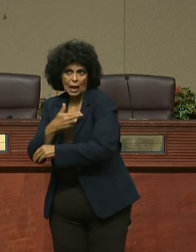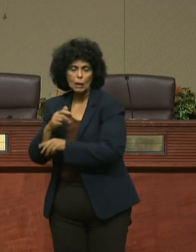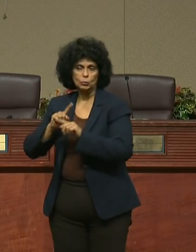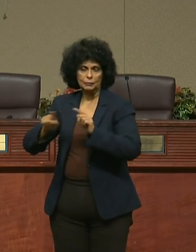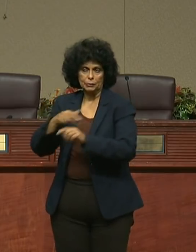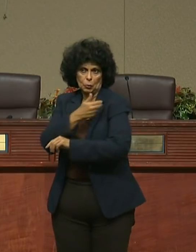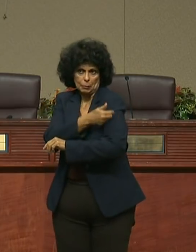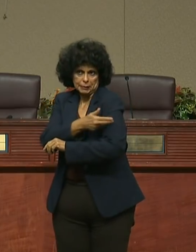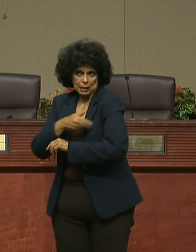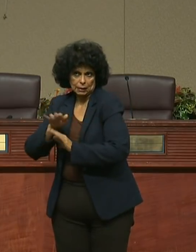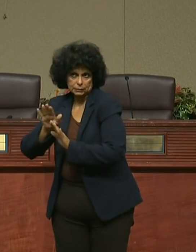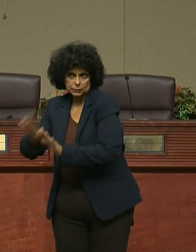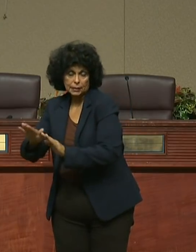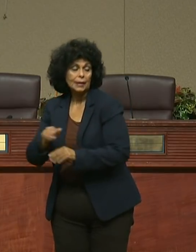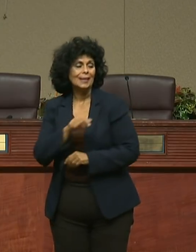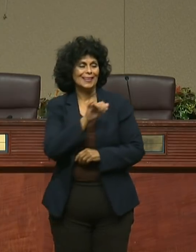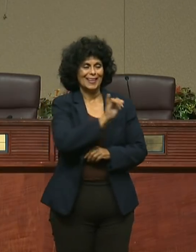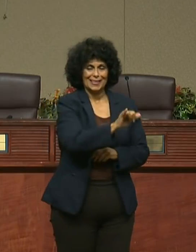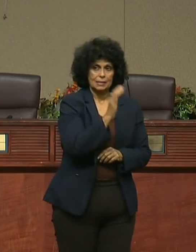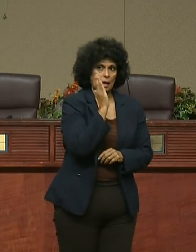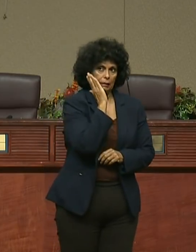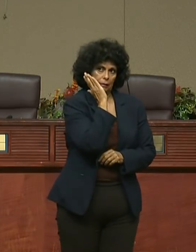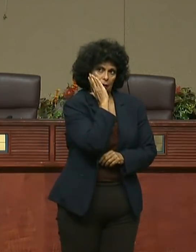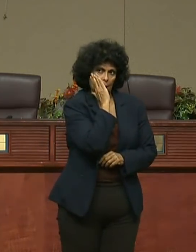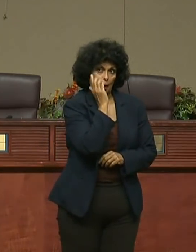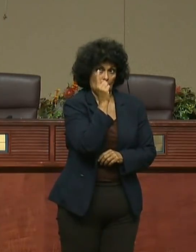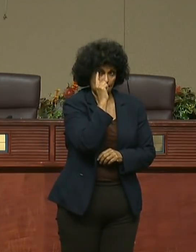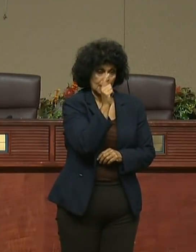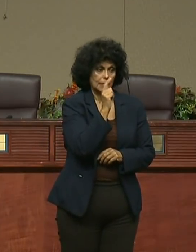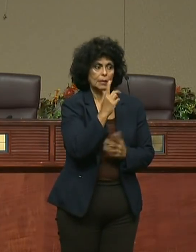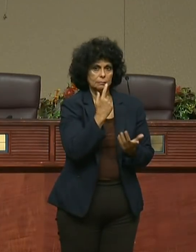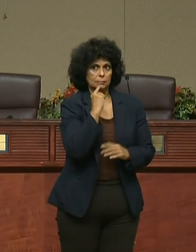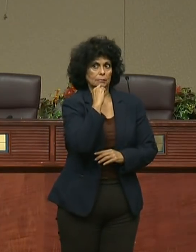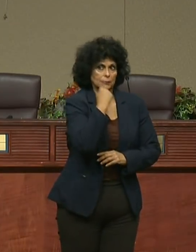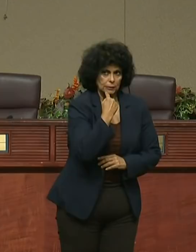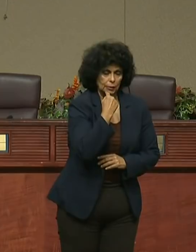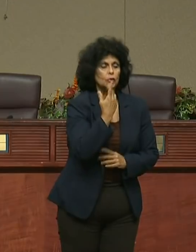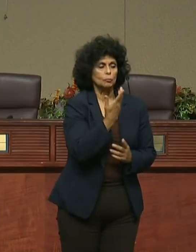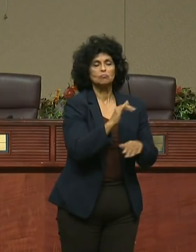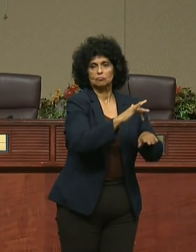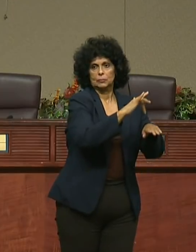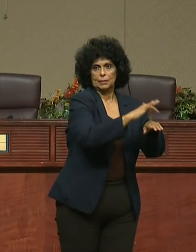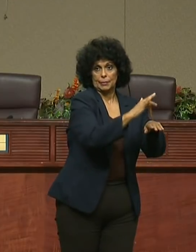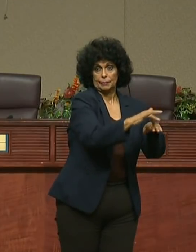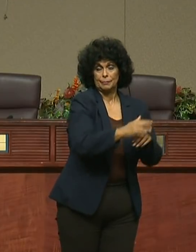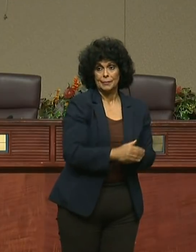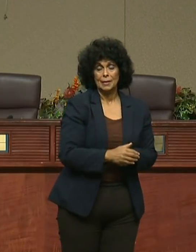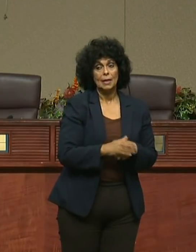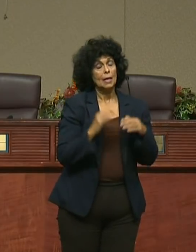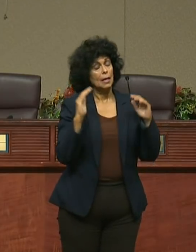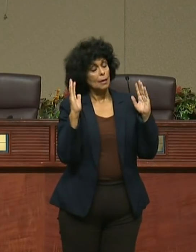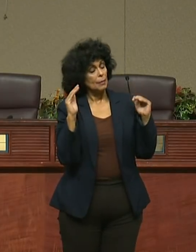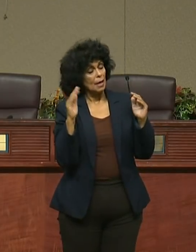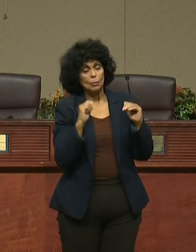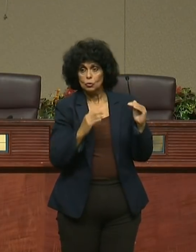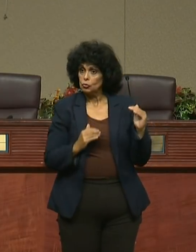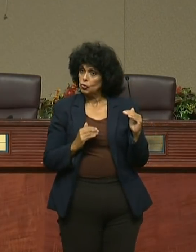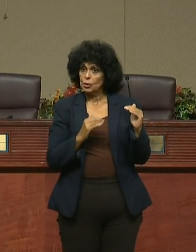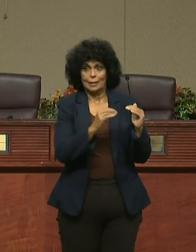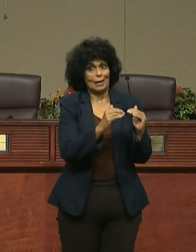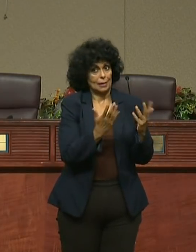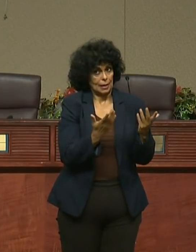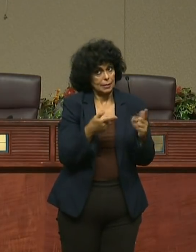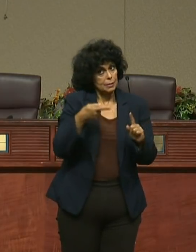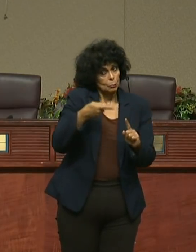No creo que en el futuro inmediato nos vaya a suceder este tipo de situación. So the answer in English